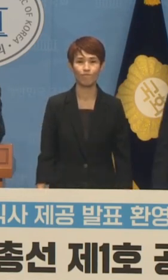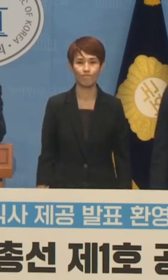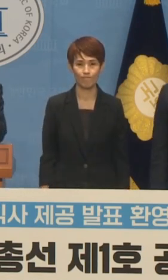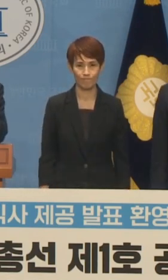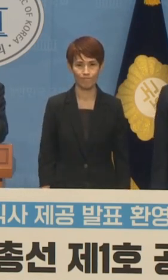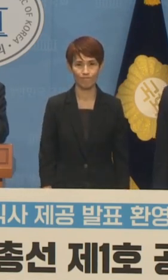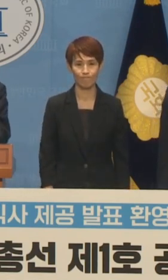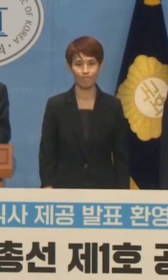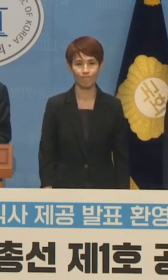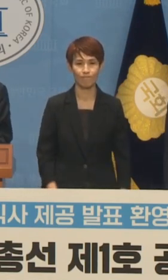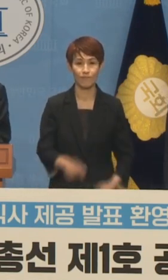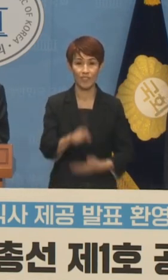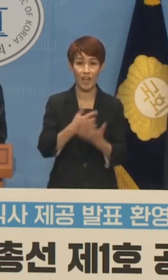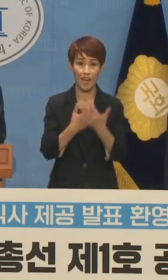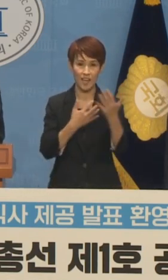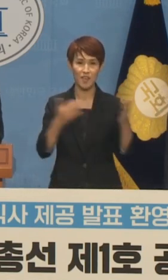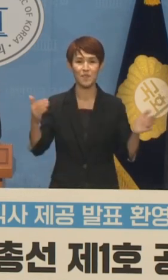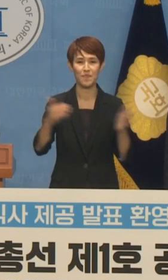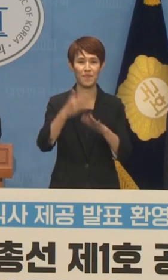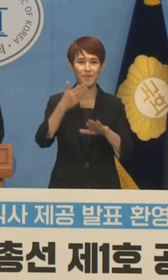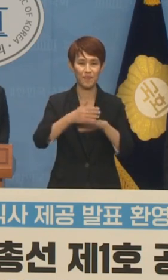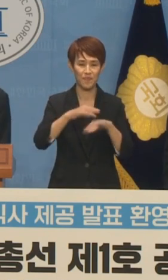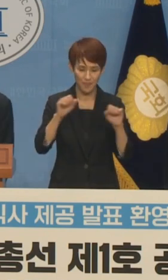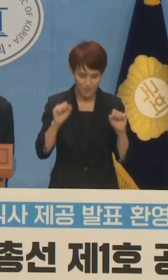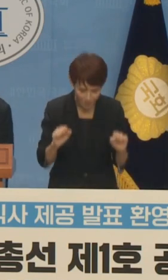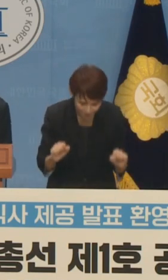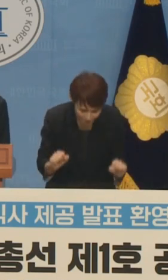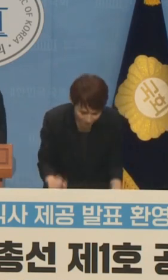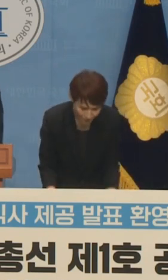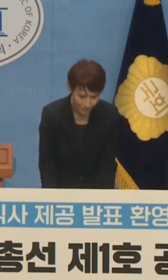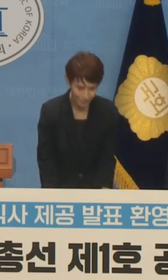네, 이상으로 기자회견을 마치겠습니다. 고맙습니다.